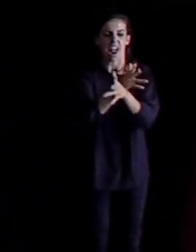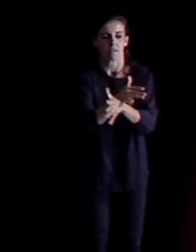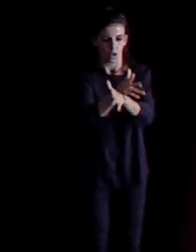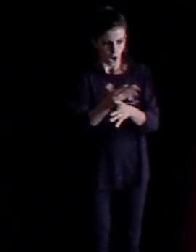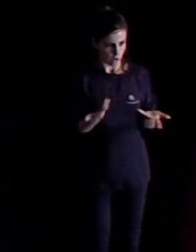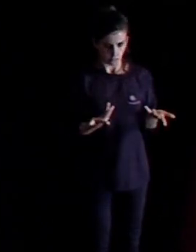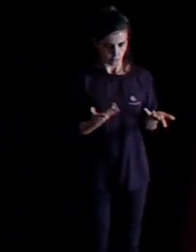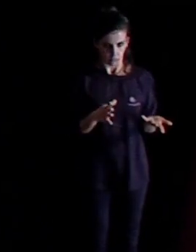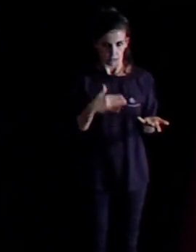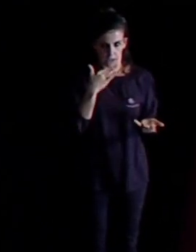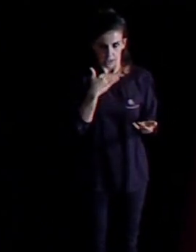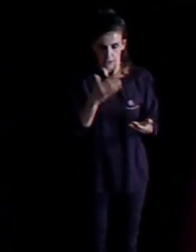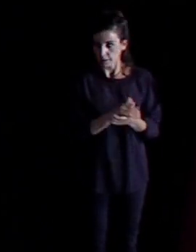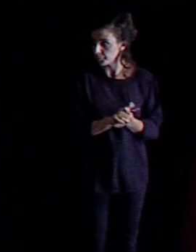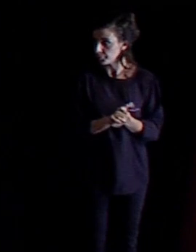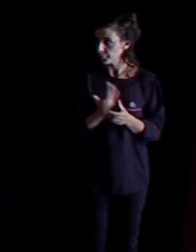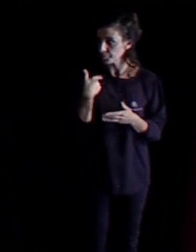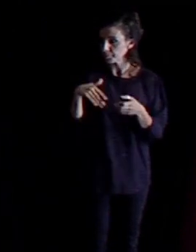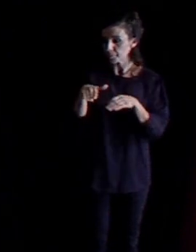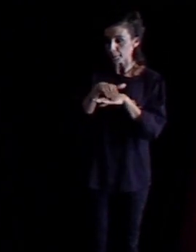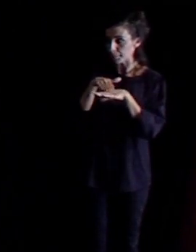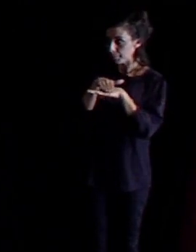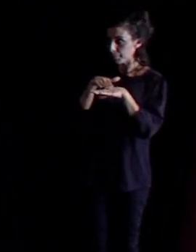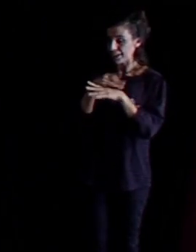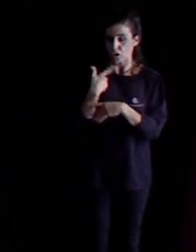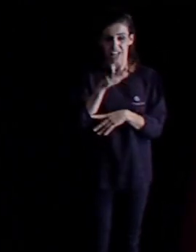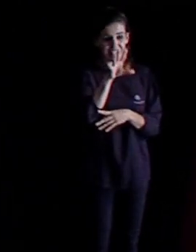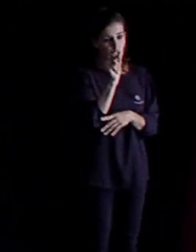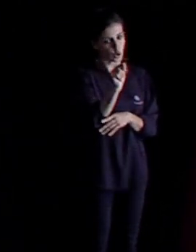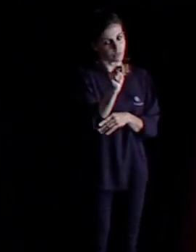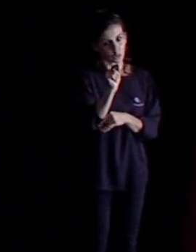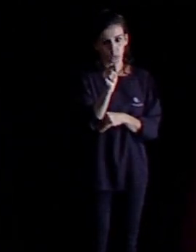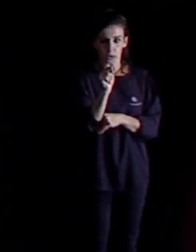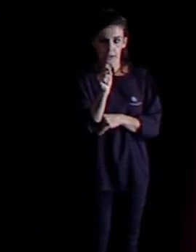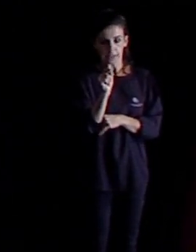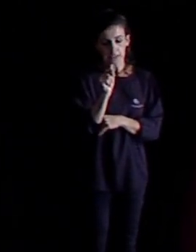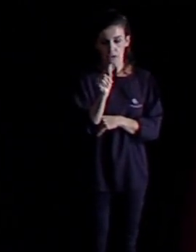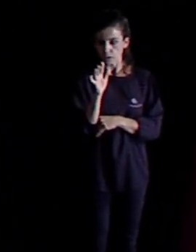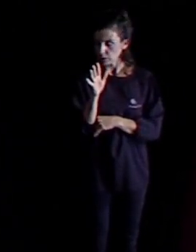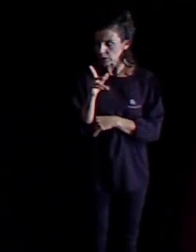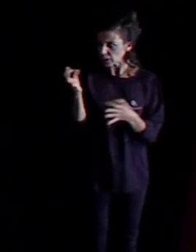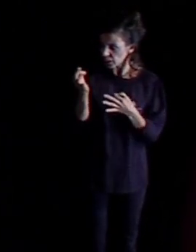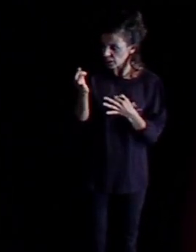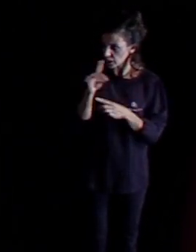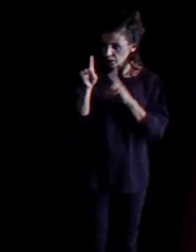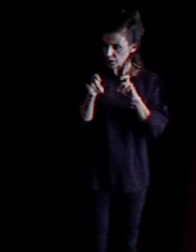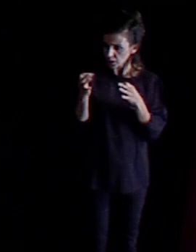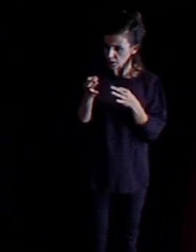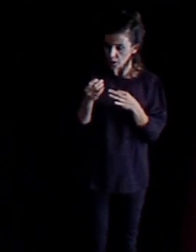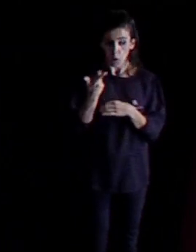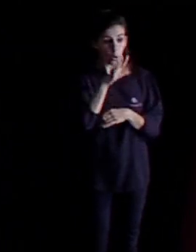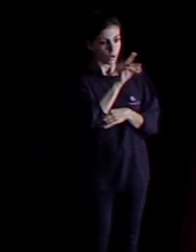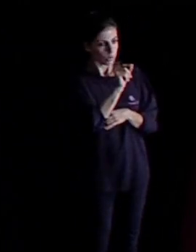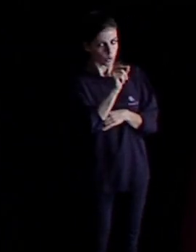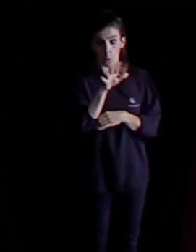básicamente, para su salud mental. ¿Vale? Dolores, disculpa, 5 minutitos tenemos que… ¿Qué? Tenemos 5 minutitos para ir…